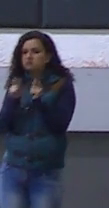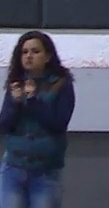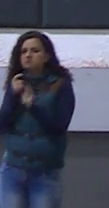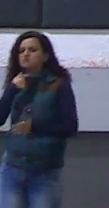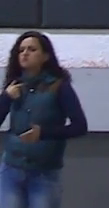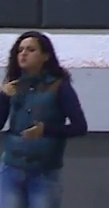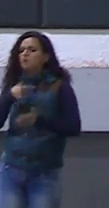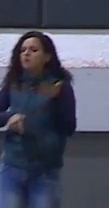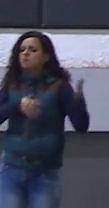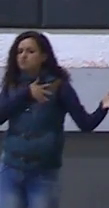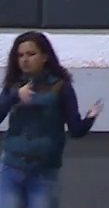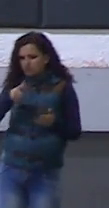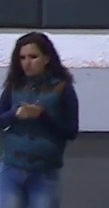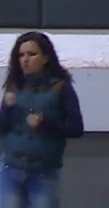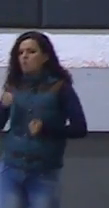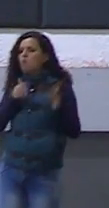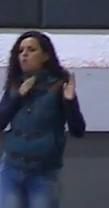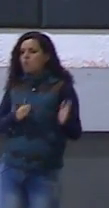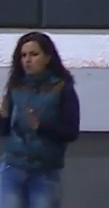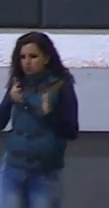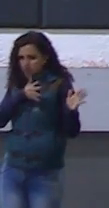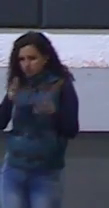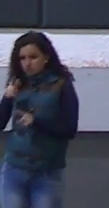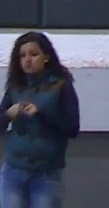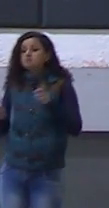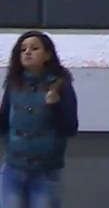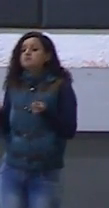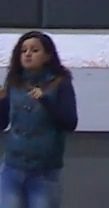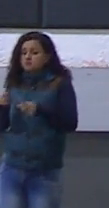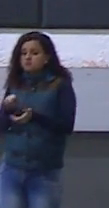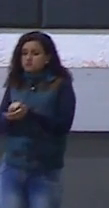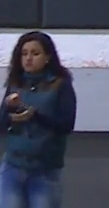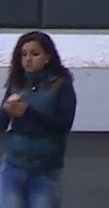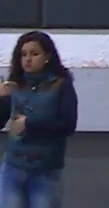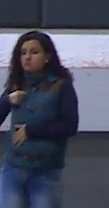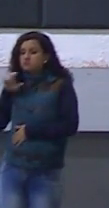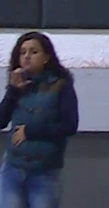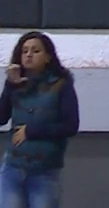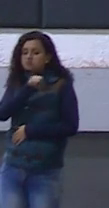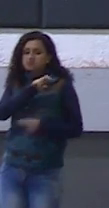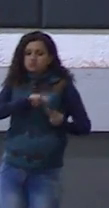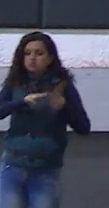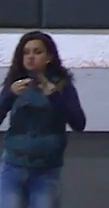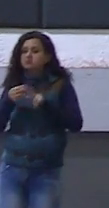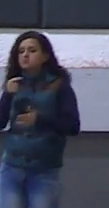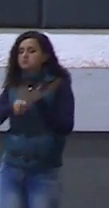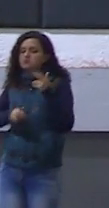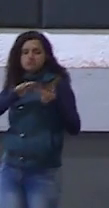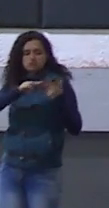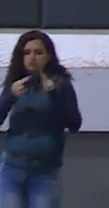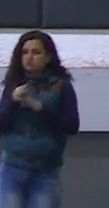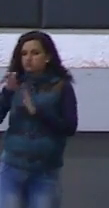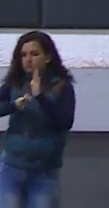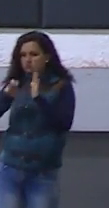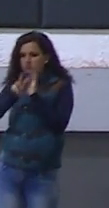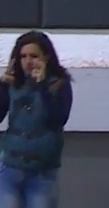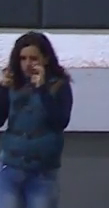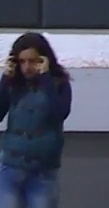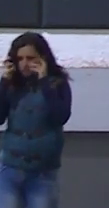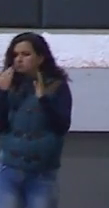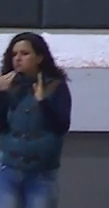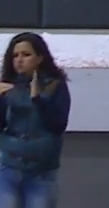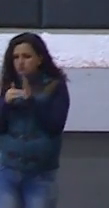enseñar y en qué orden pero también descubrir que eso tiene relación con la teoría del conocimiento por ejemplo